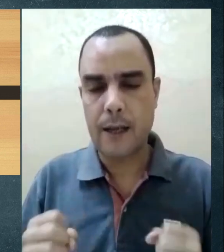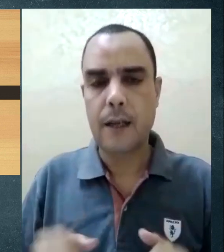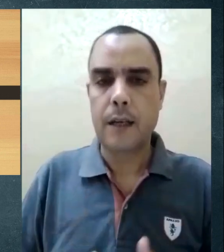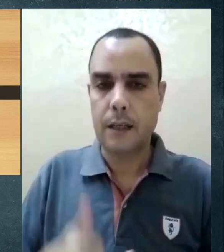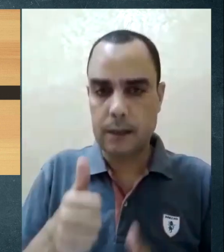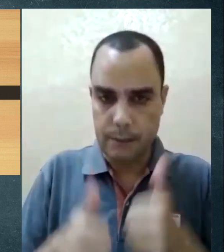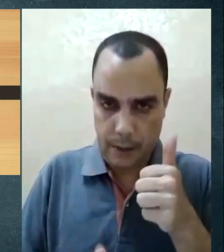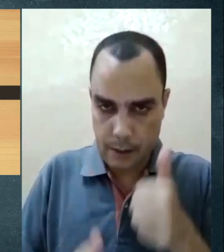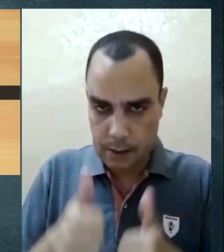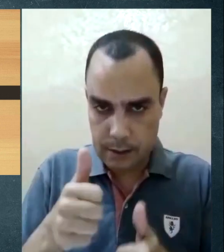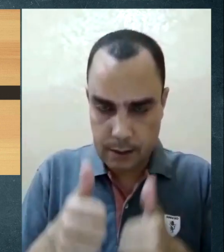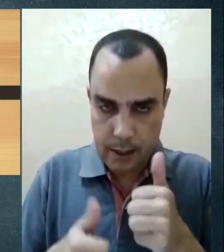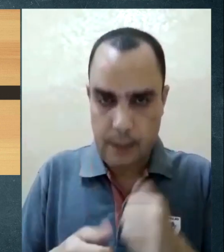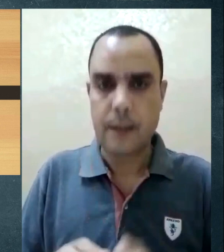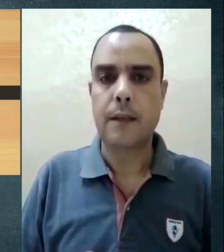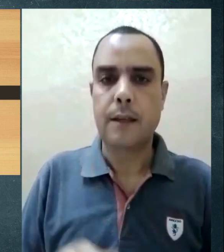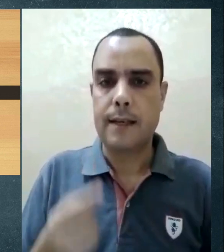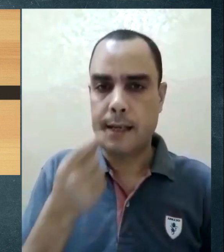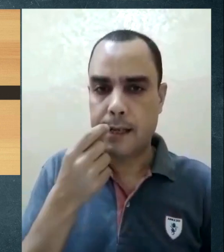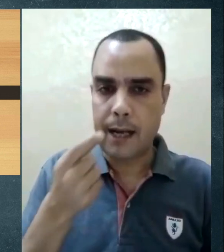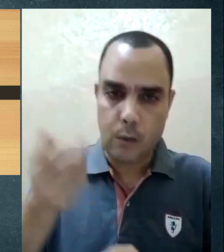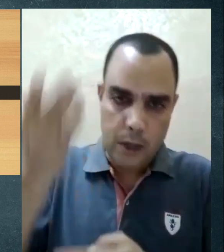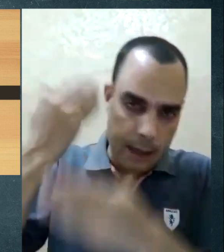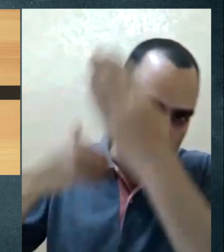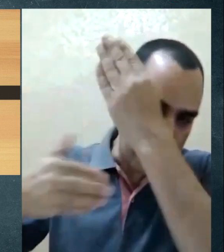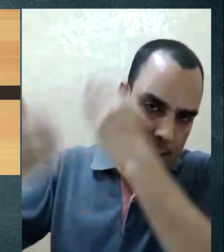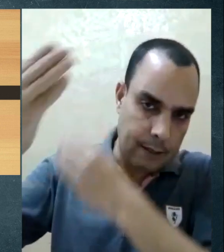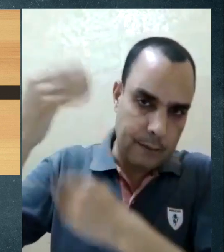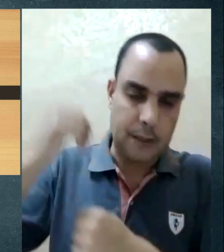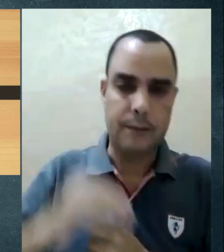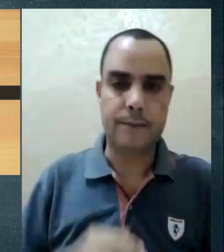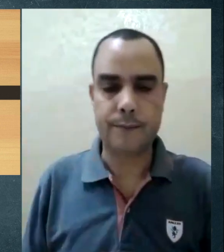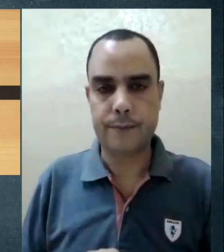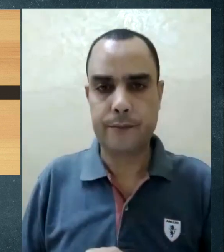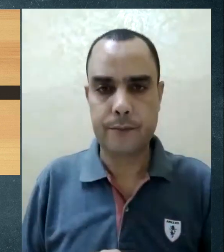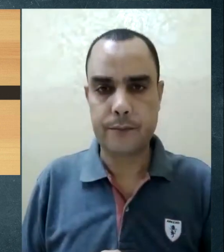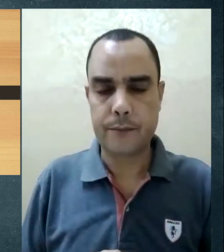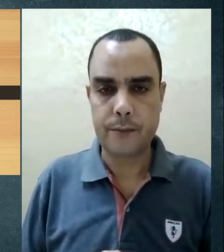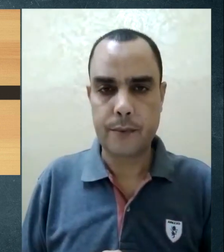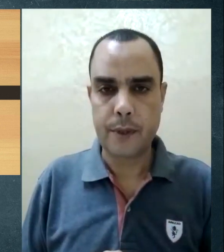وحل اختبارات الأعوام السابقة.